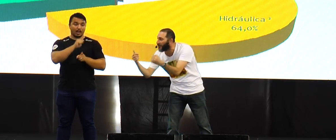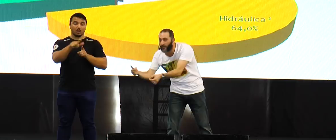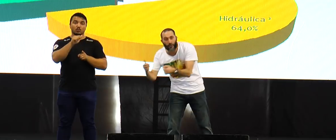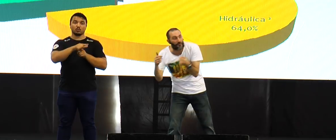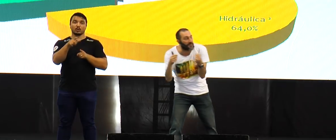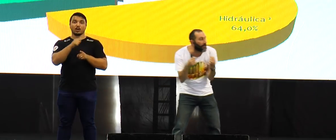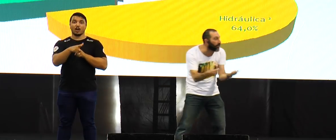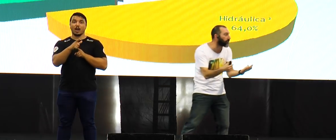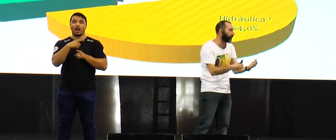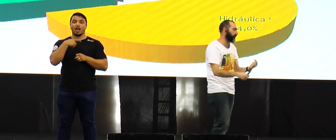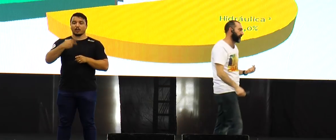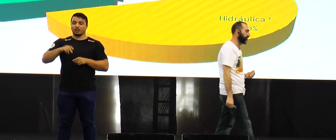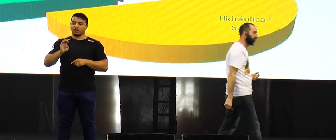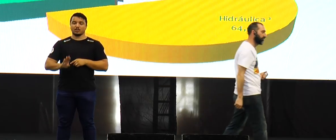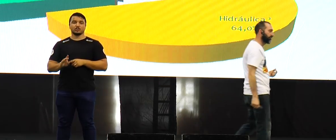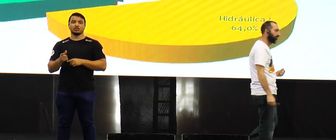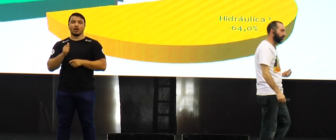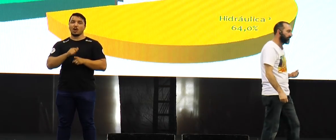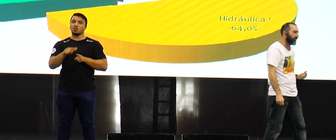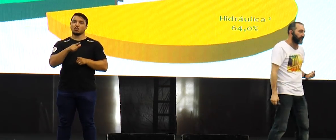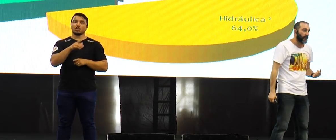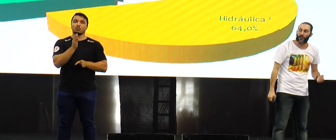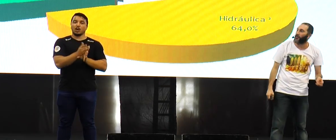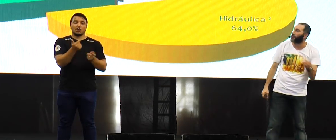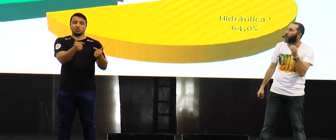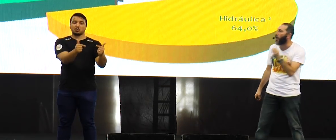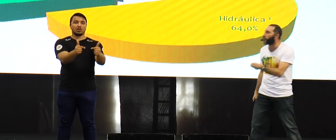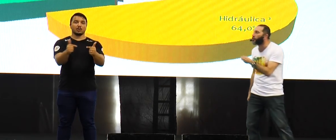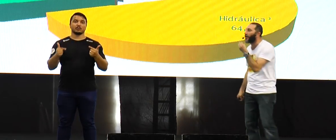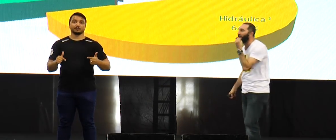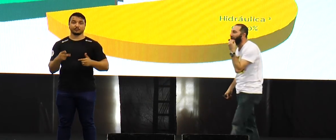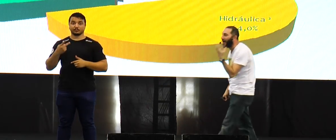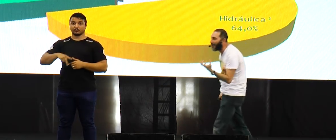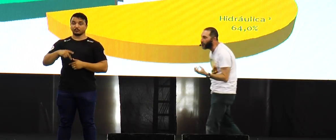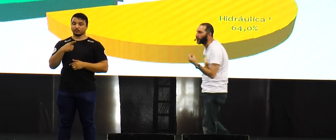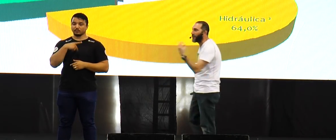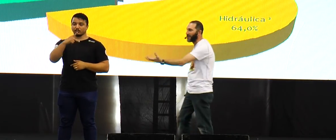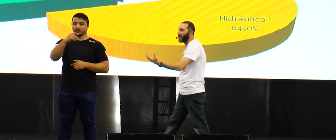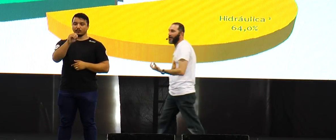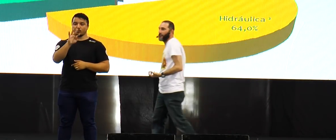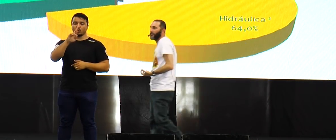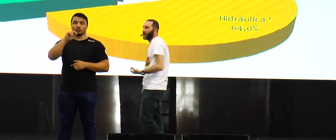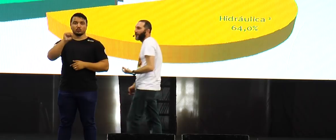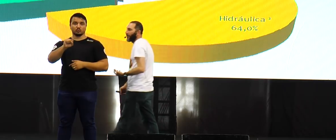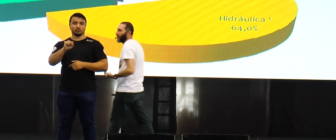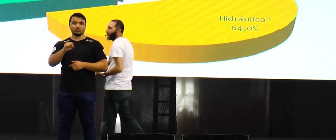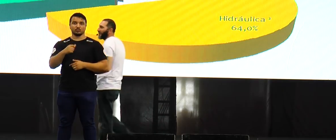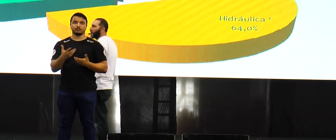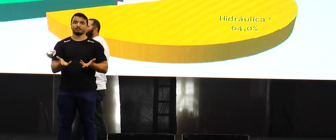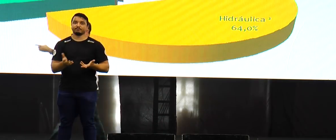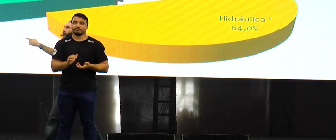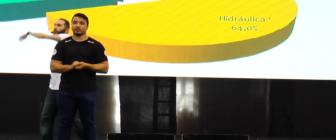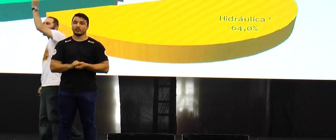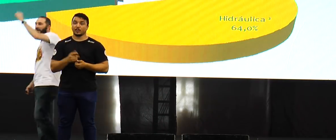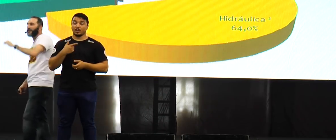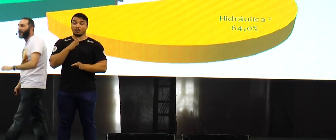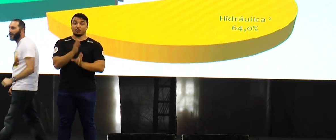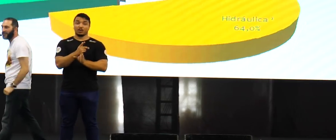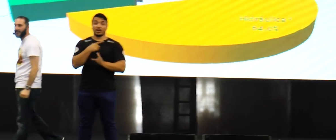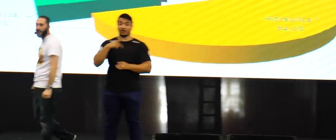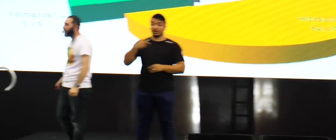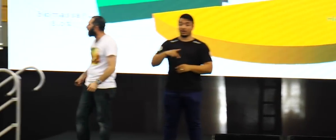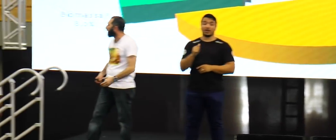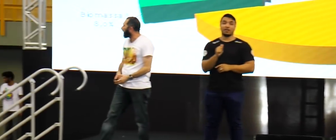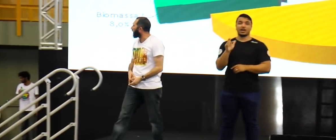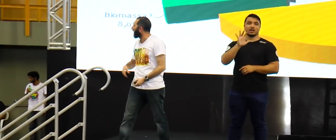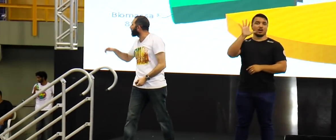porque não tem navio suficiente, gente. Nós temos portos sucateados, ultrapassados, fazendo com que o custo do Brasil vá lá